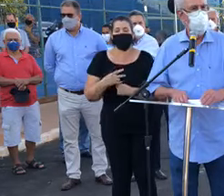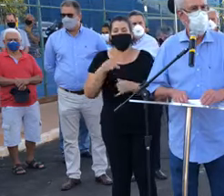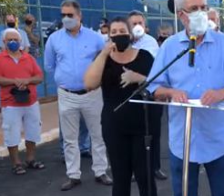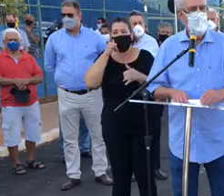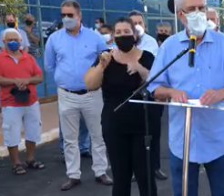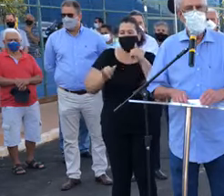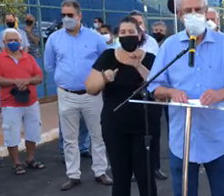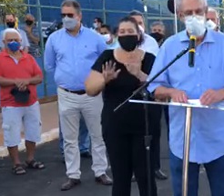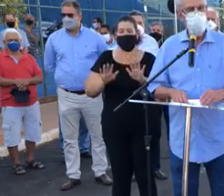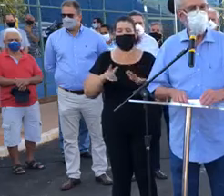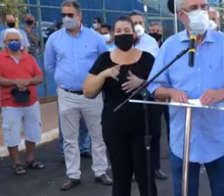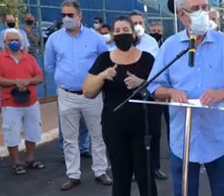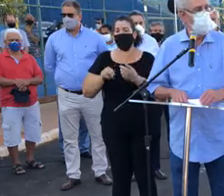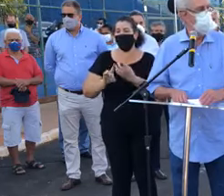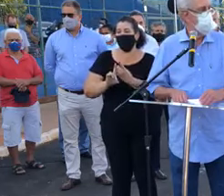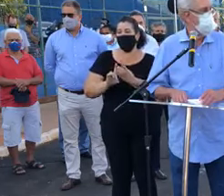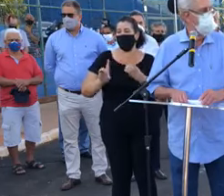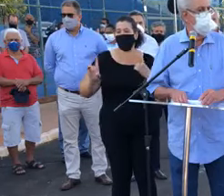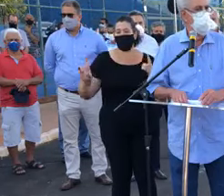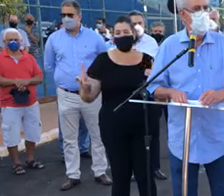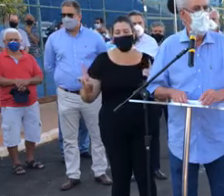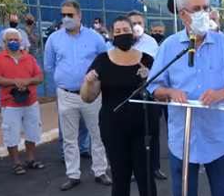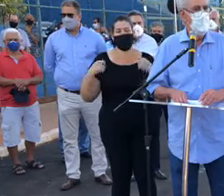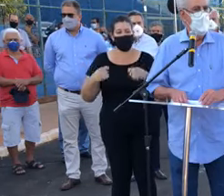preservem-se, mantenham o distanciamento.